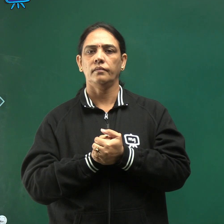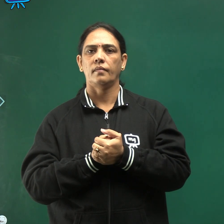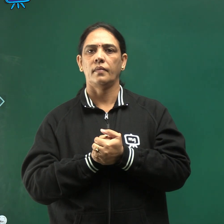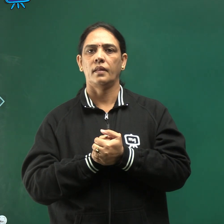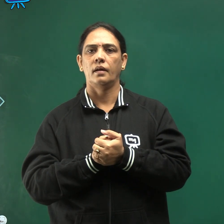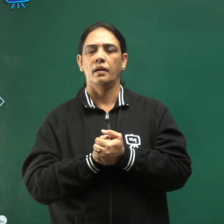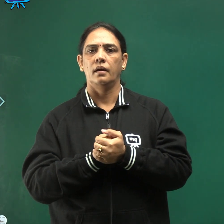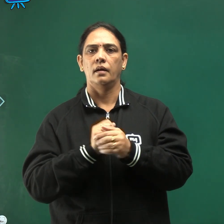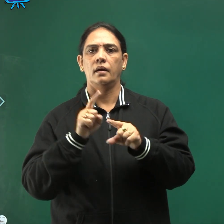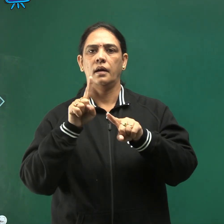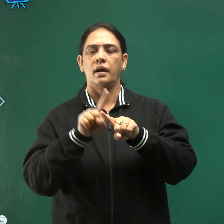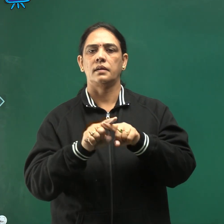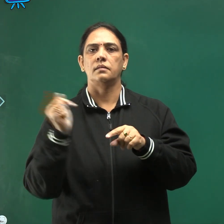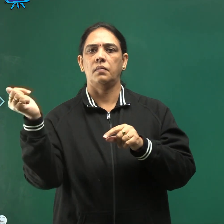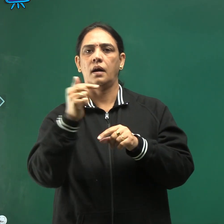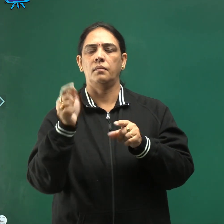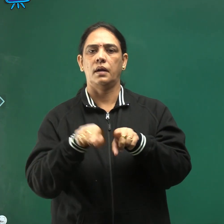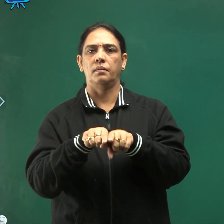x बार बराबर